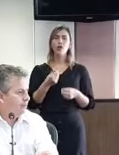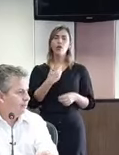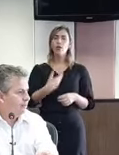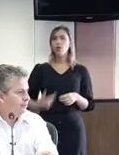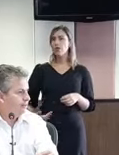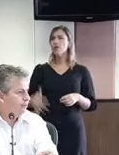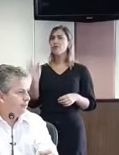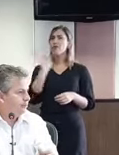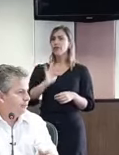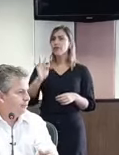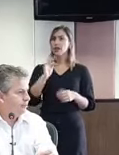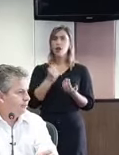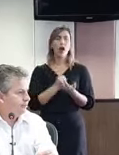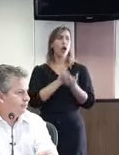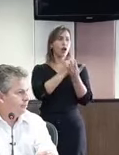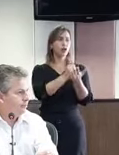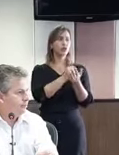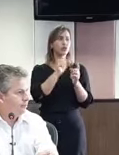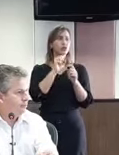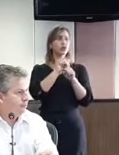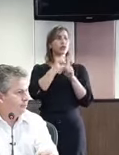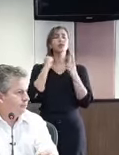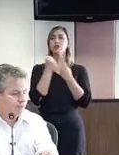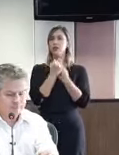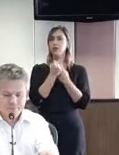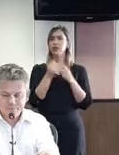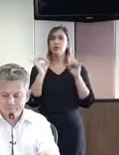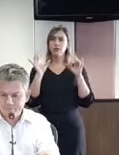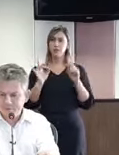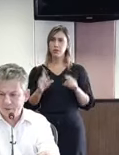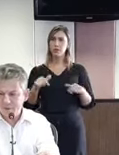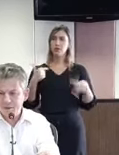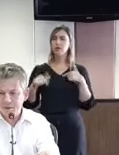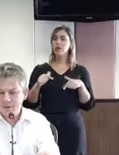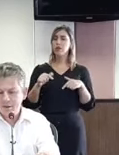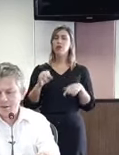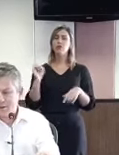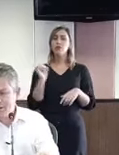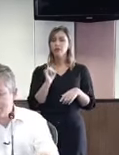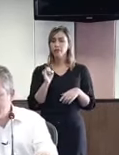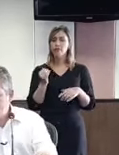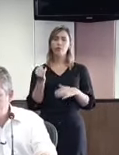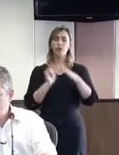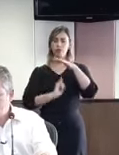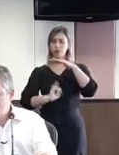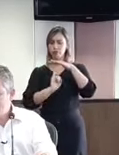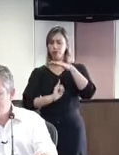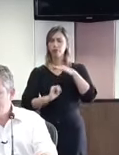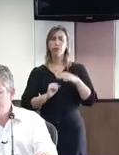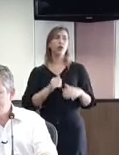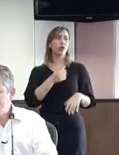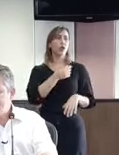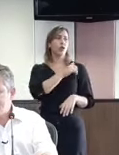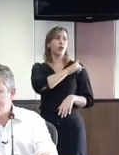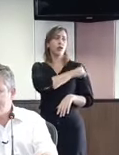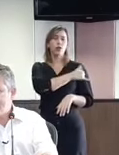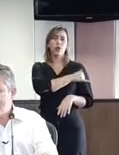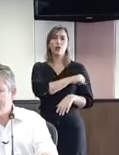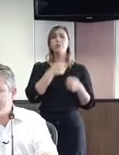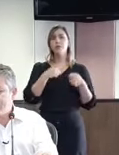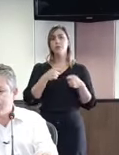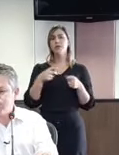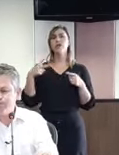horas, no sentido de um socorro social para a população, em especial os trabalhadores informais, o governo do estado do Rio terá que suspender boa parte